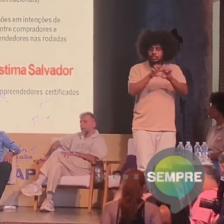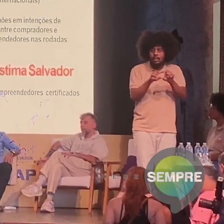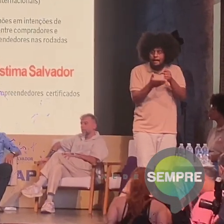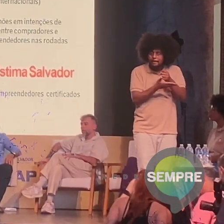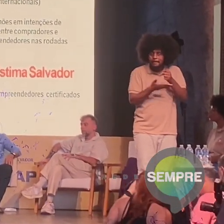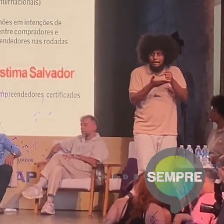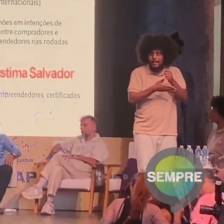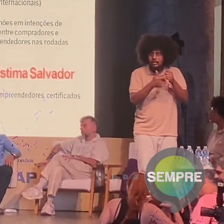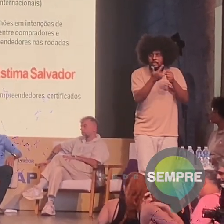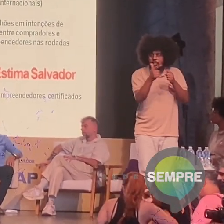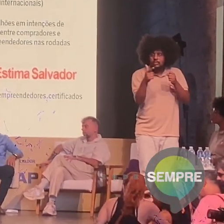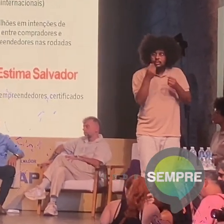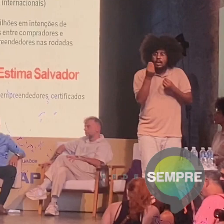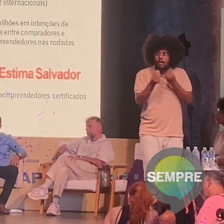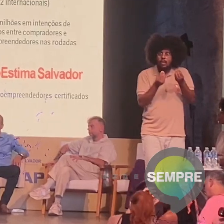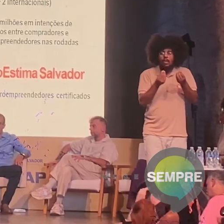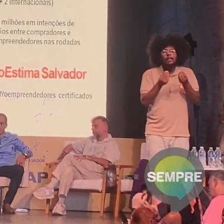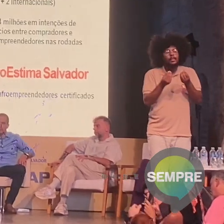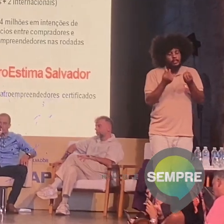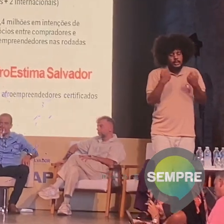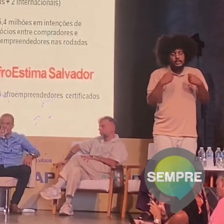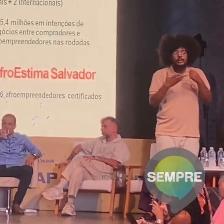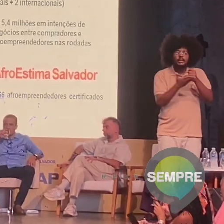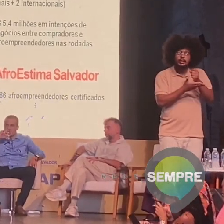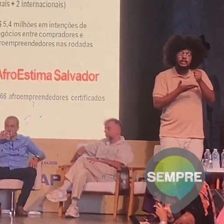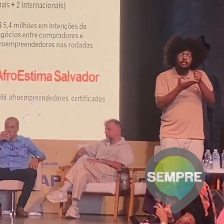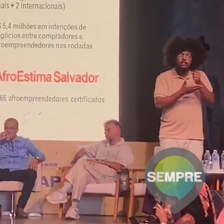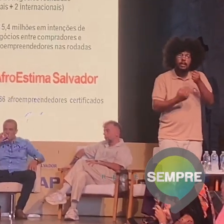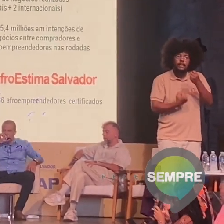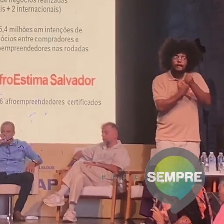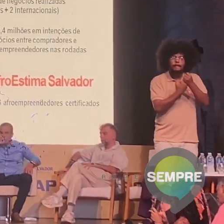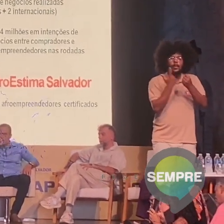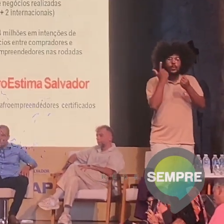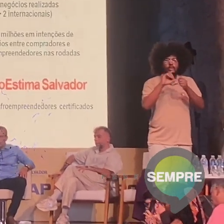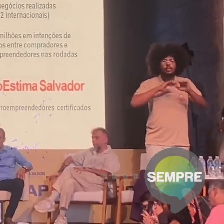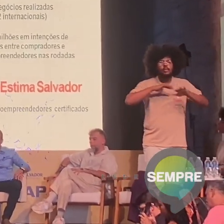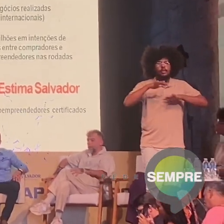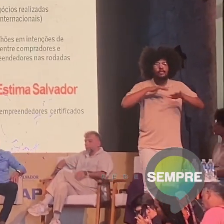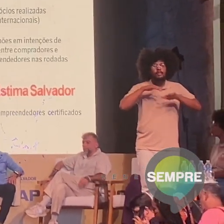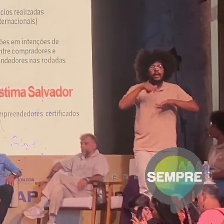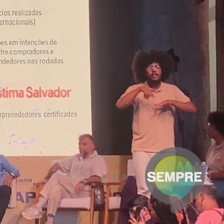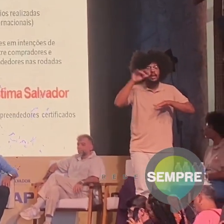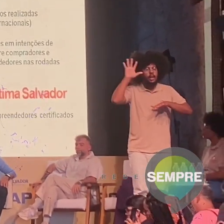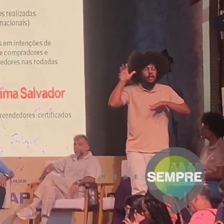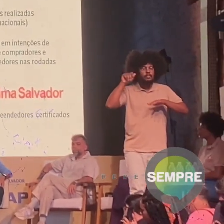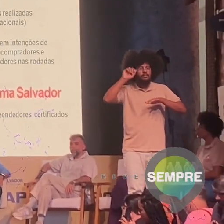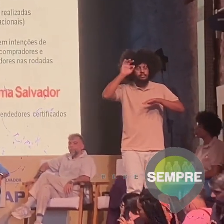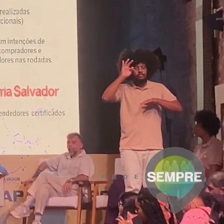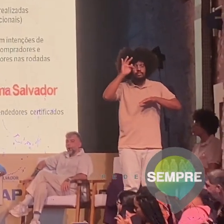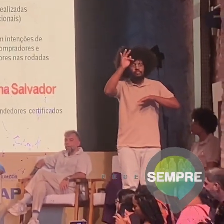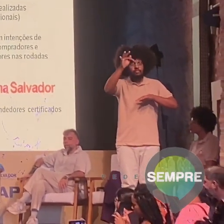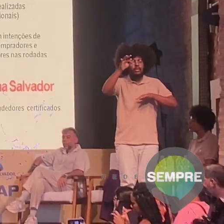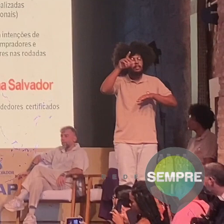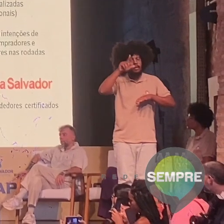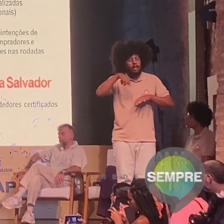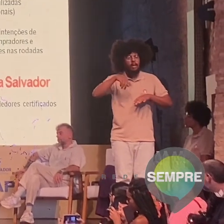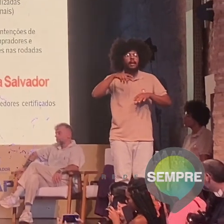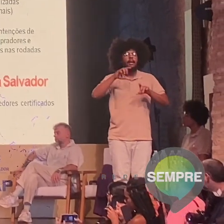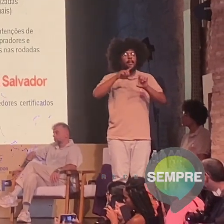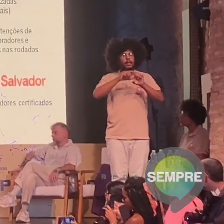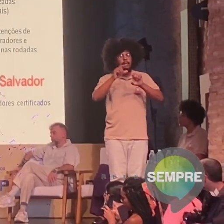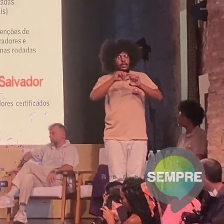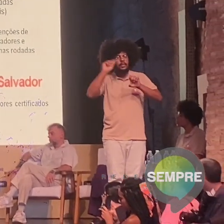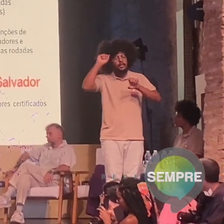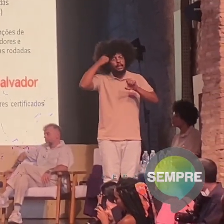base, né, que dá movimento ao afroturismo na cidade de Salvador, que é composta por empreendedores negros, por